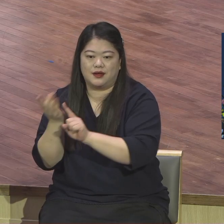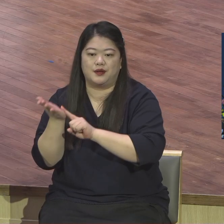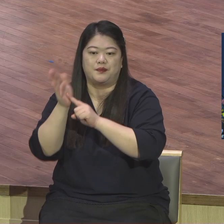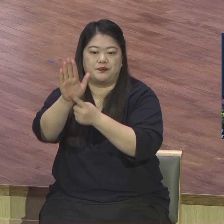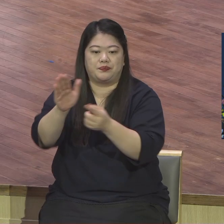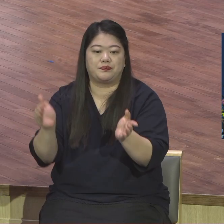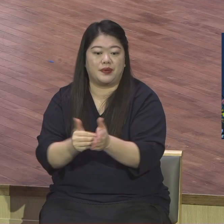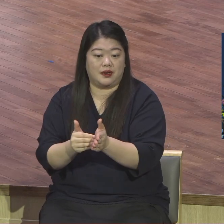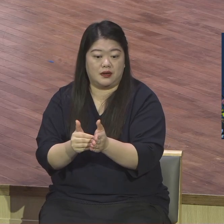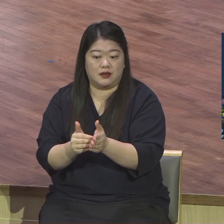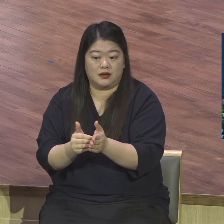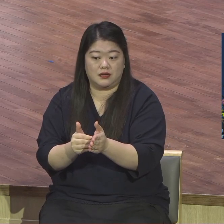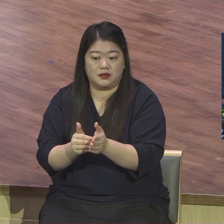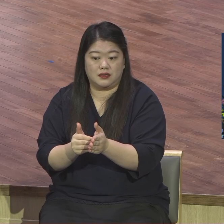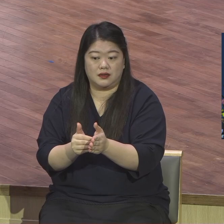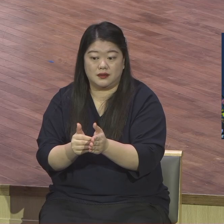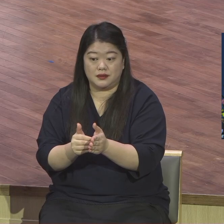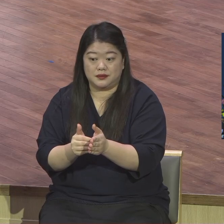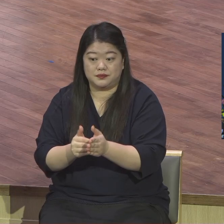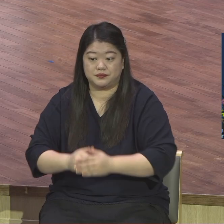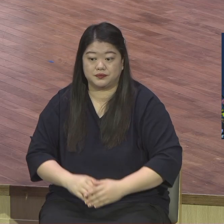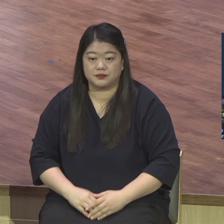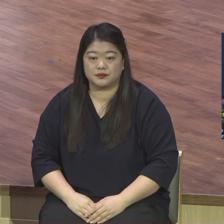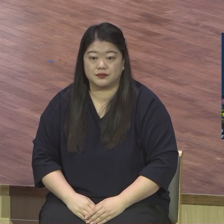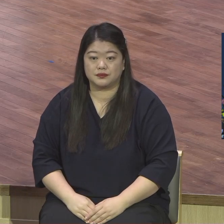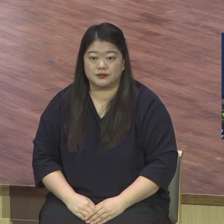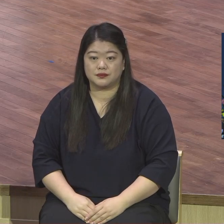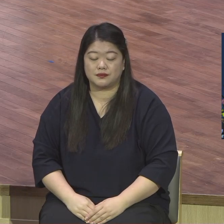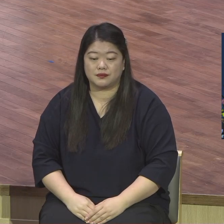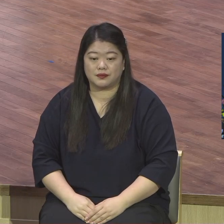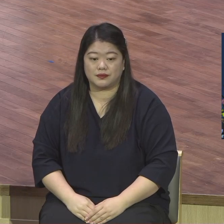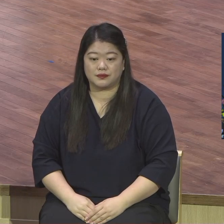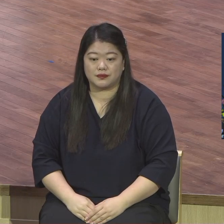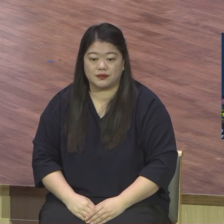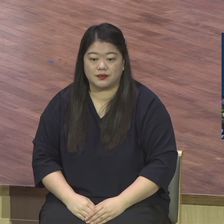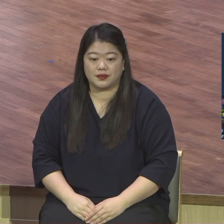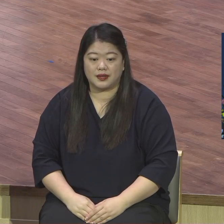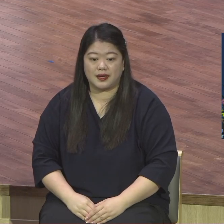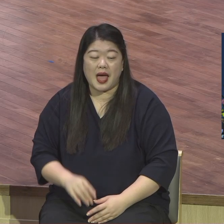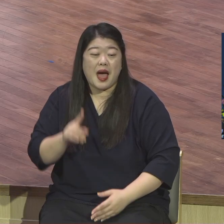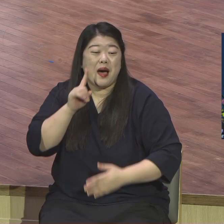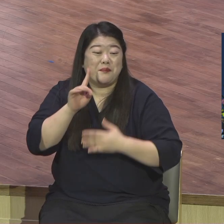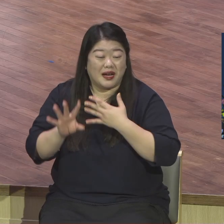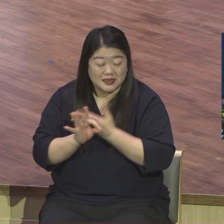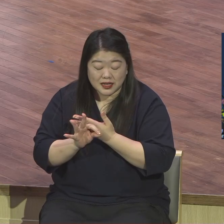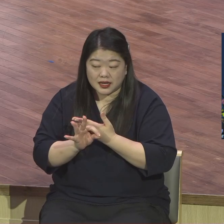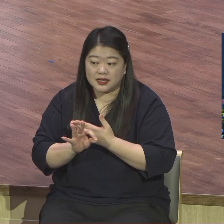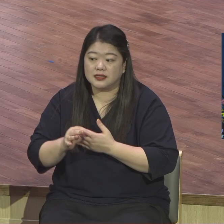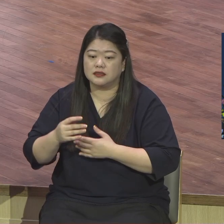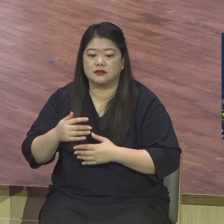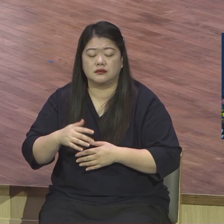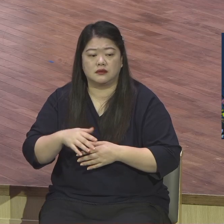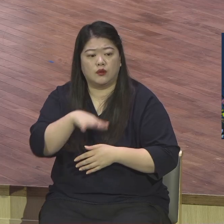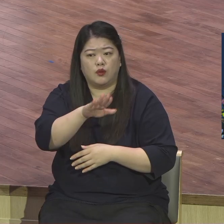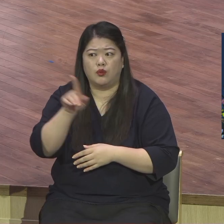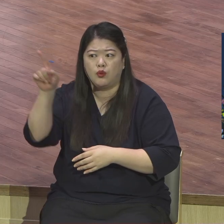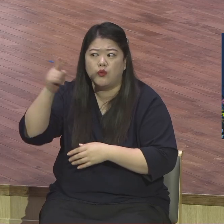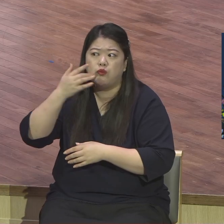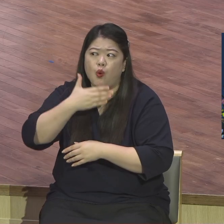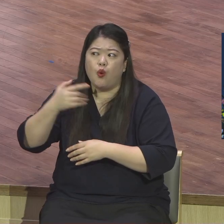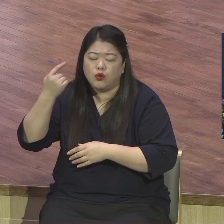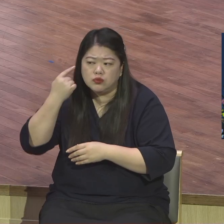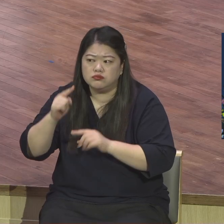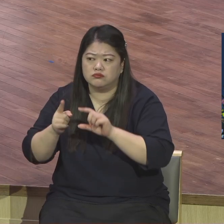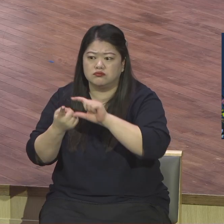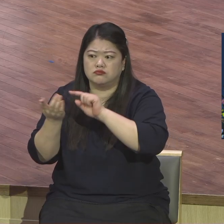우리가 전한 복음 외에 하늘의 천사가 와서 다른 복음 전하면 저주를 받을 것이다. 저주라는